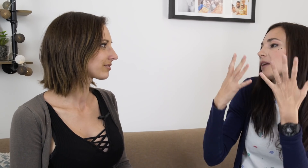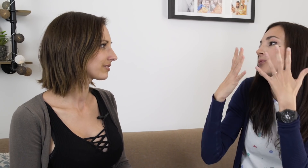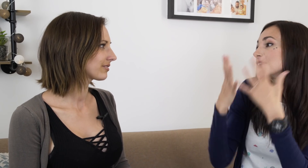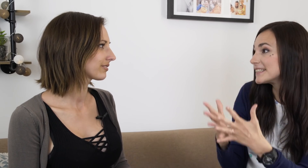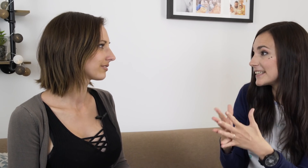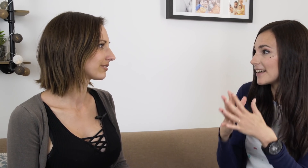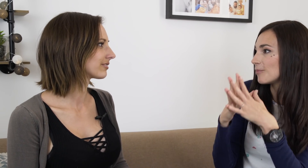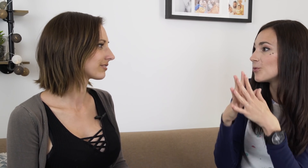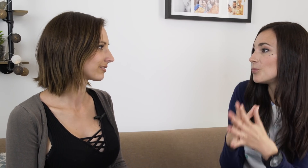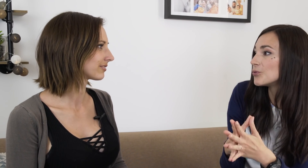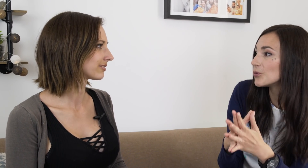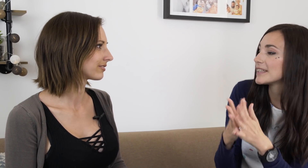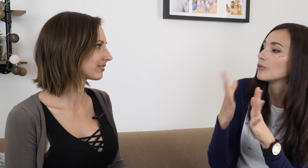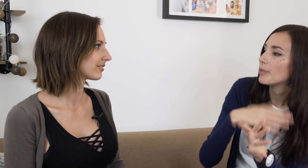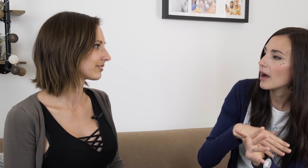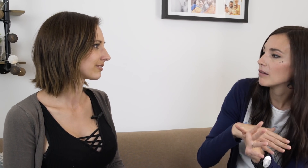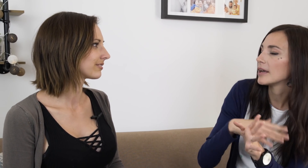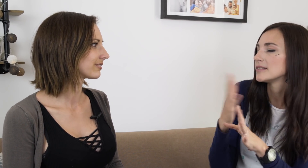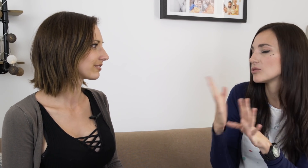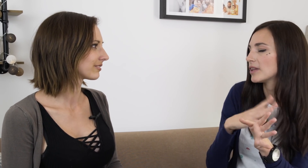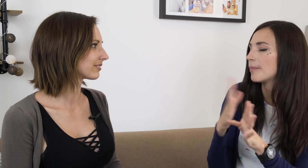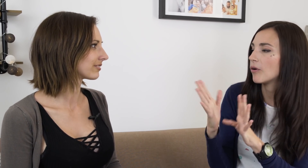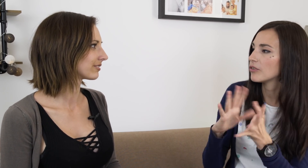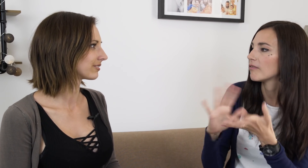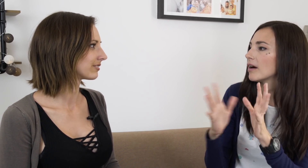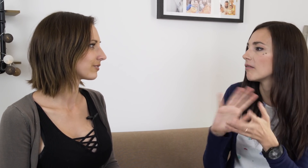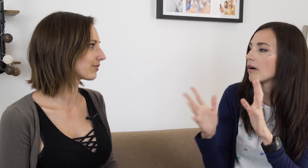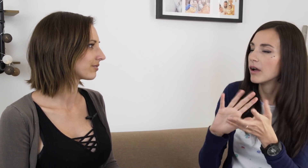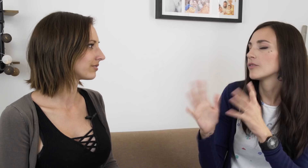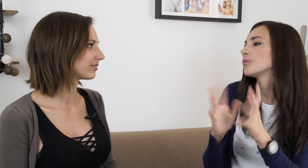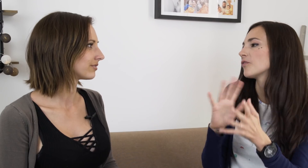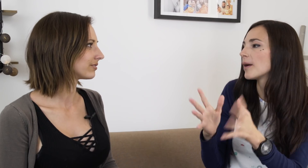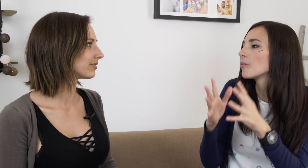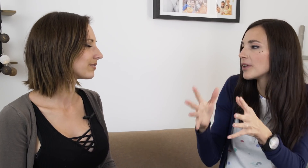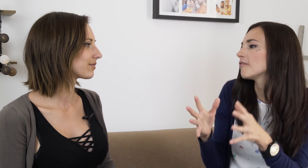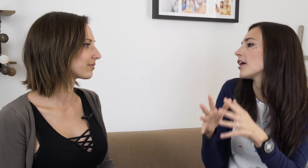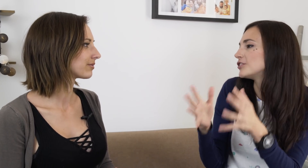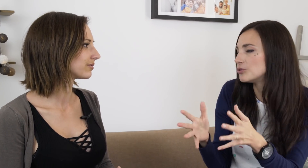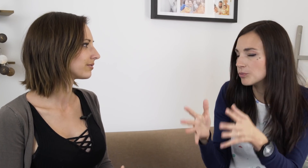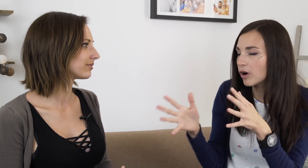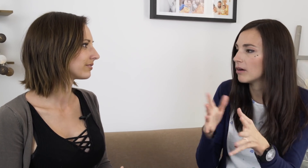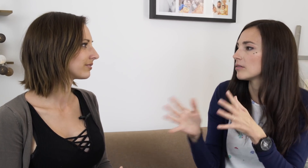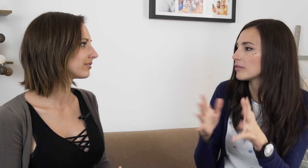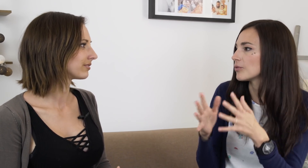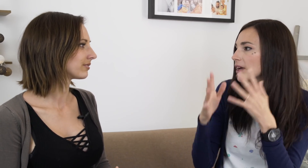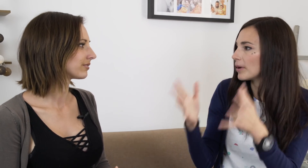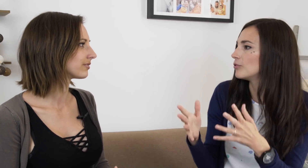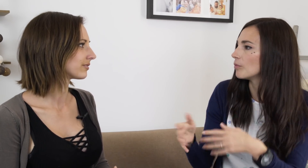il peut signer beaucoup plus tôt qu'il ne parle. L'acquisition de la parole, c'est commence vraiment bien vers 18 mois, ils sont capables de